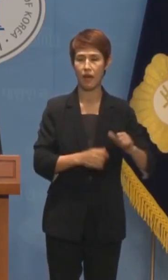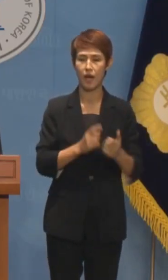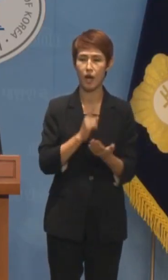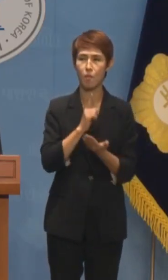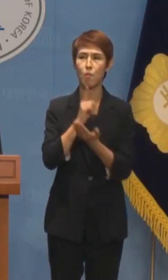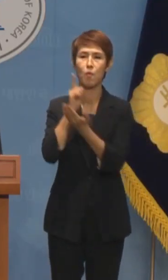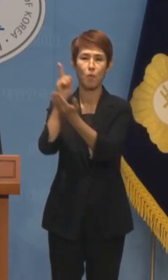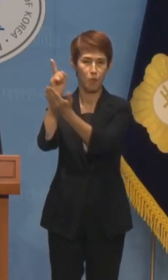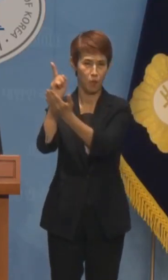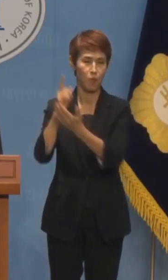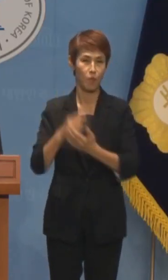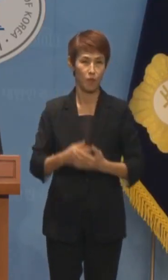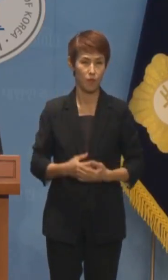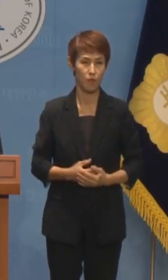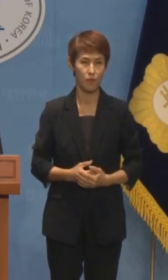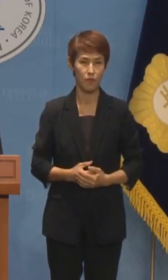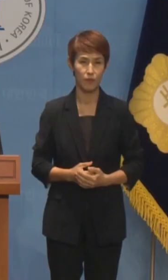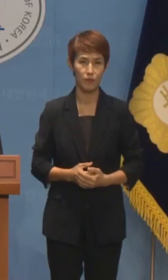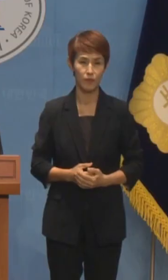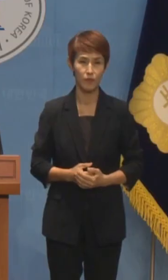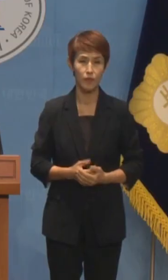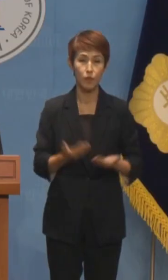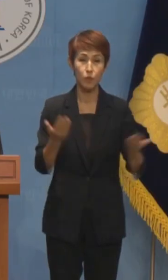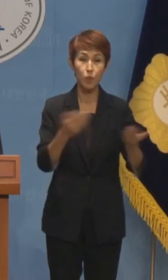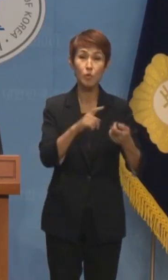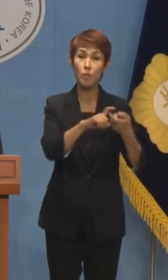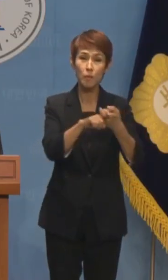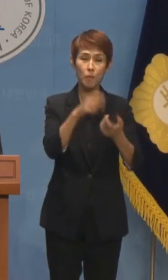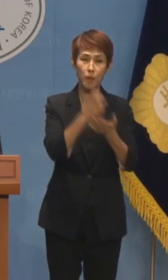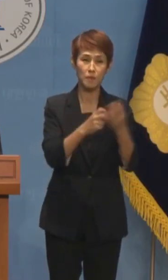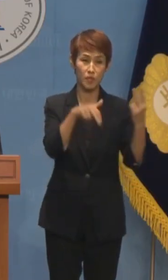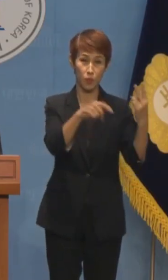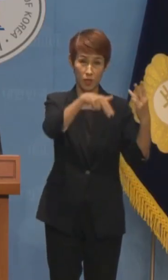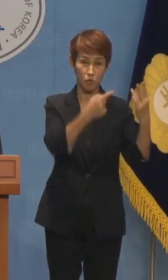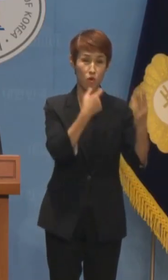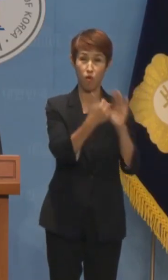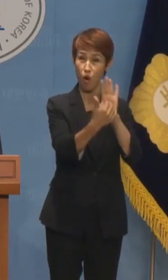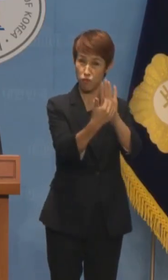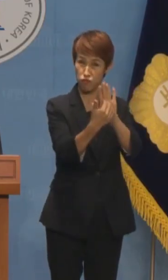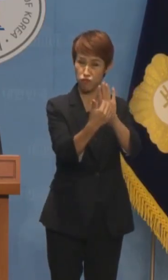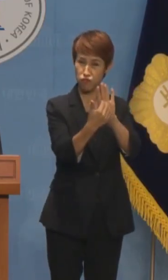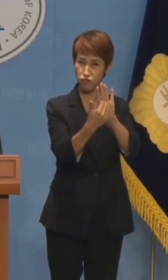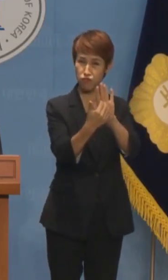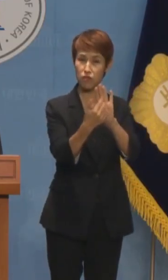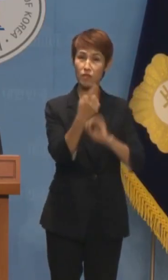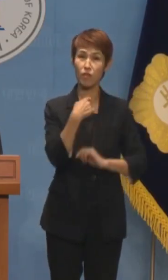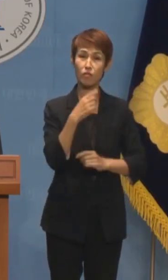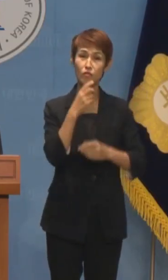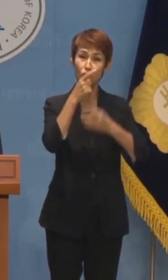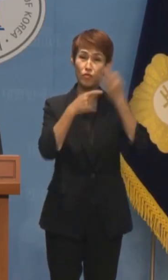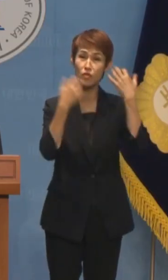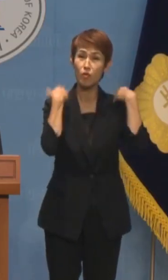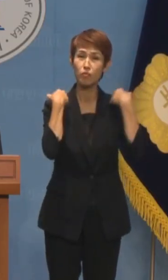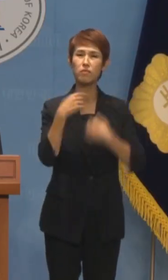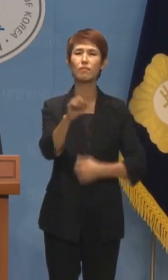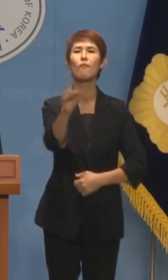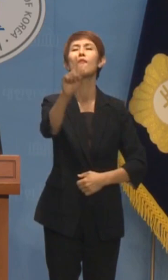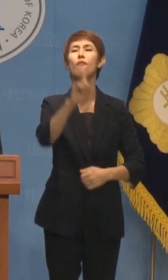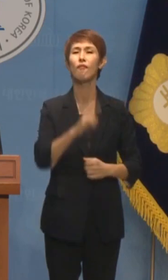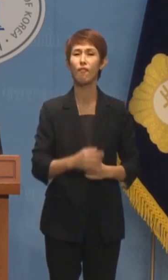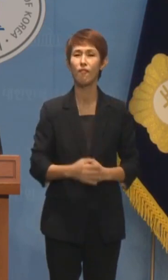썼으니 말입니다. 노조법 2, 3조 거부권을 당당히 행사하던 윤석열 정부는 어디 갔습니까?